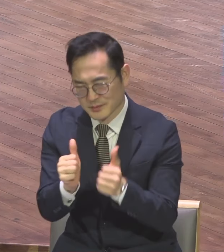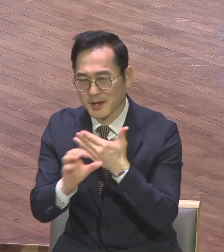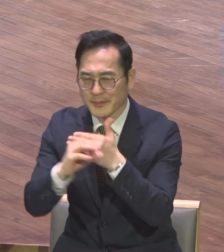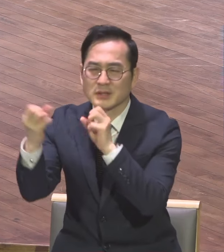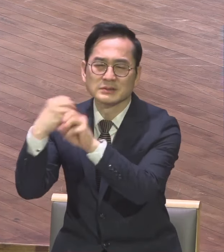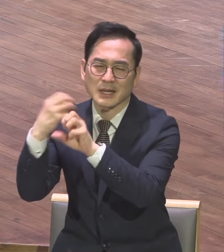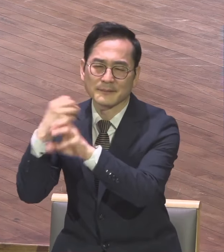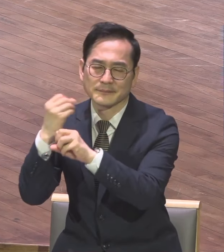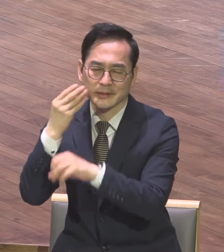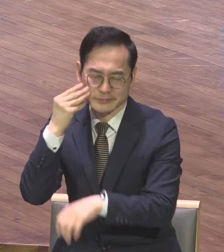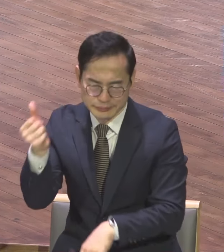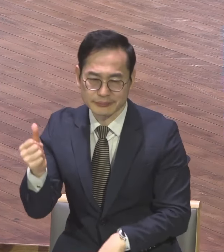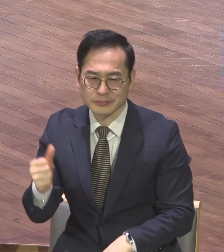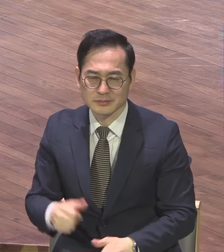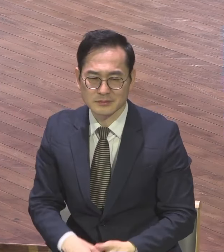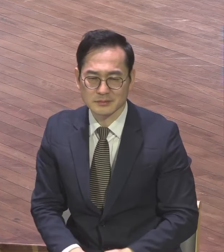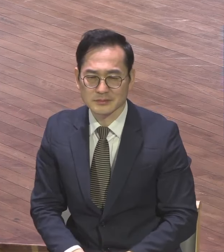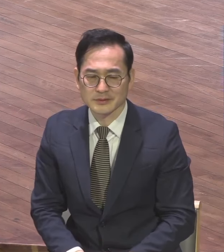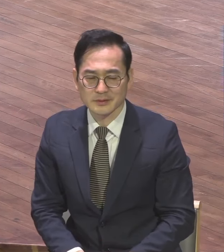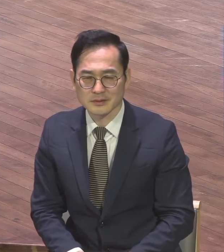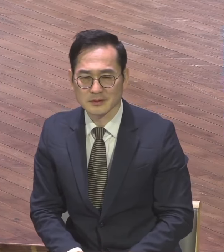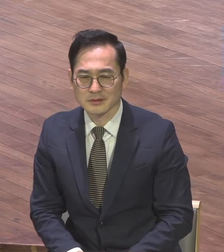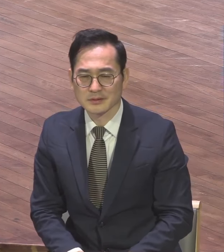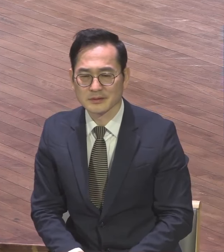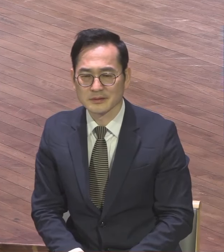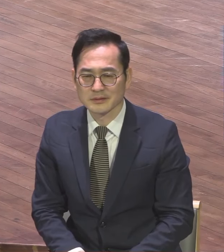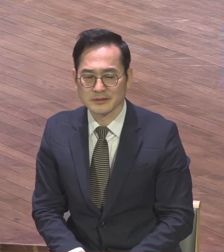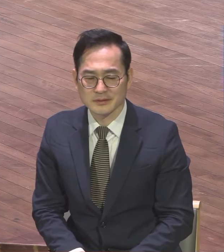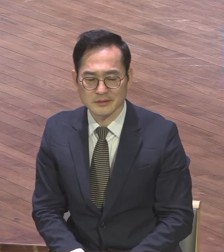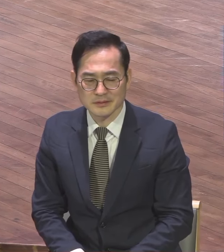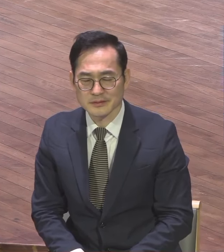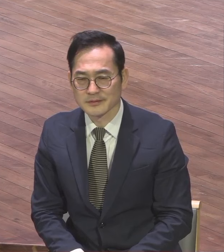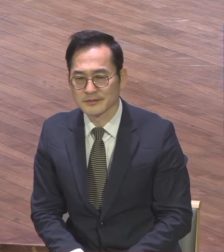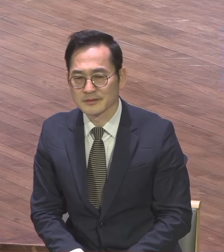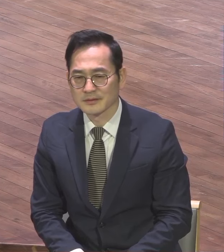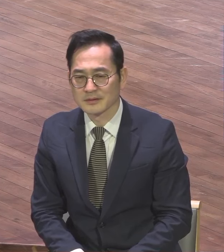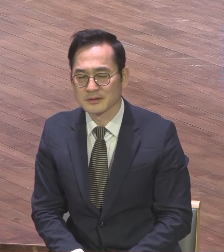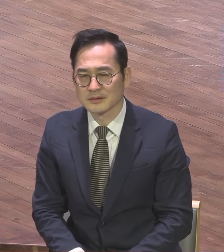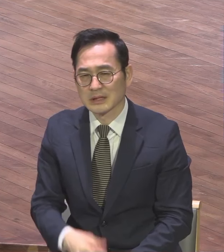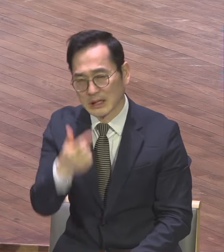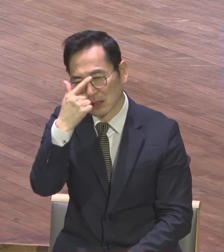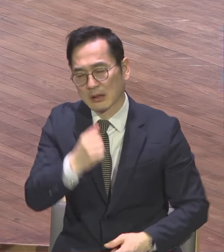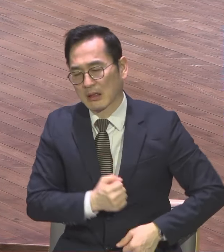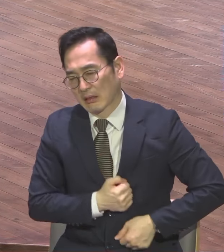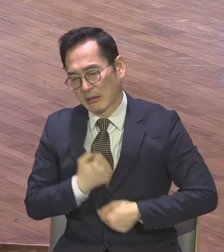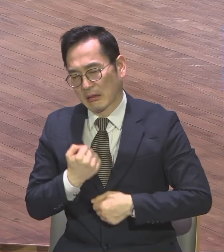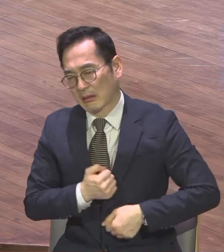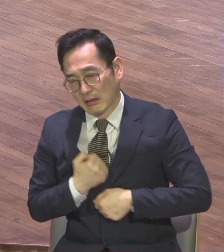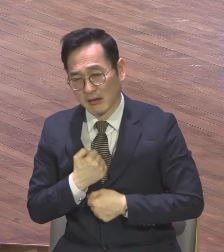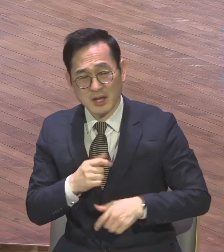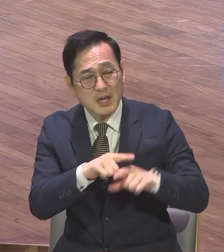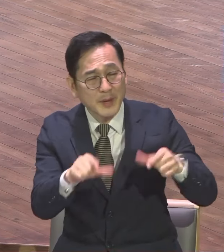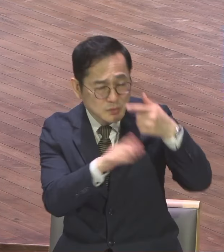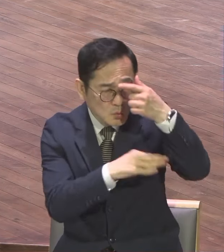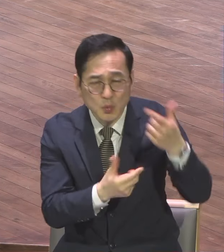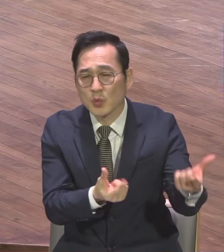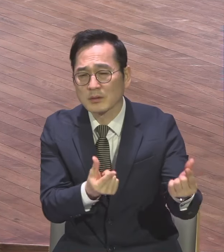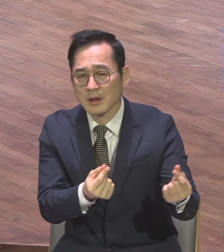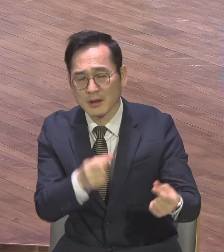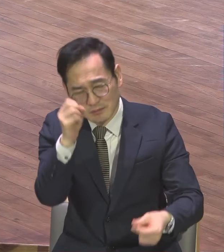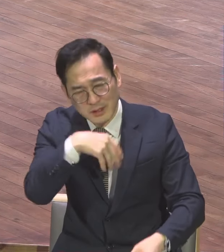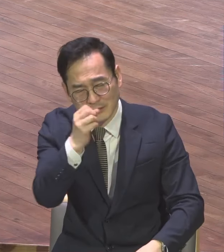주시는데. 맨날 불신자들처럼 종교인들처럼 그렇게 매달려 있으니까 힘들지요.